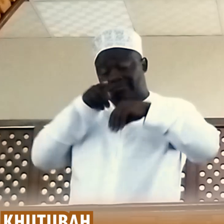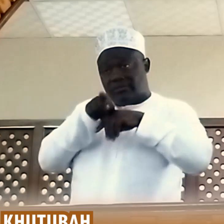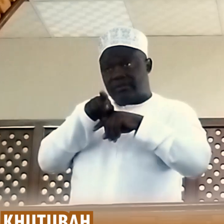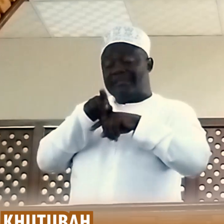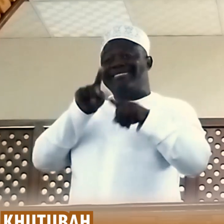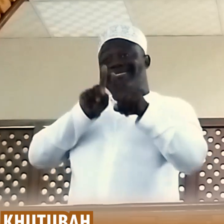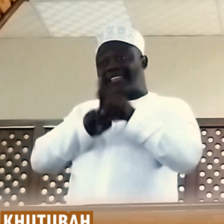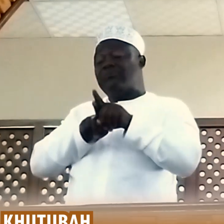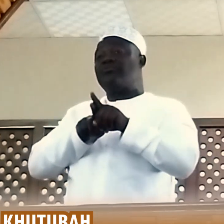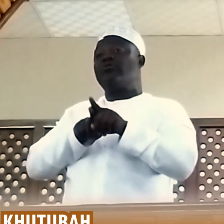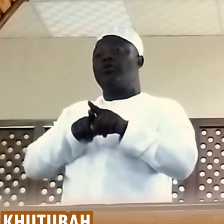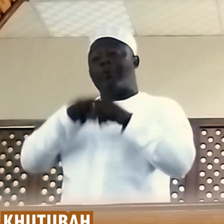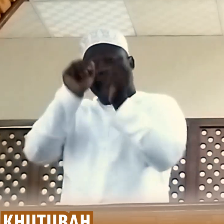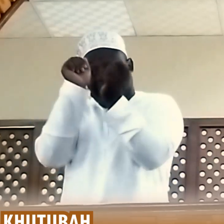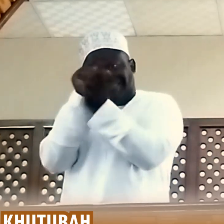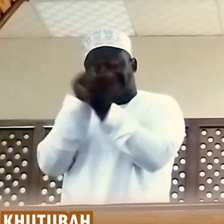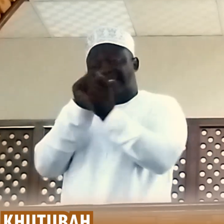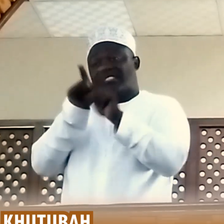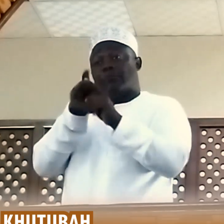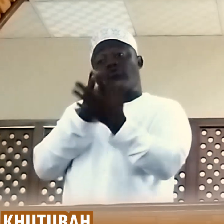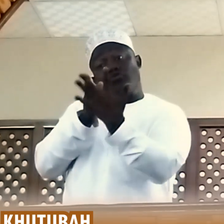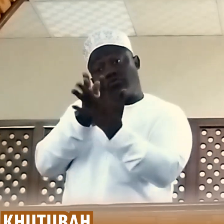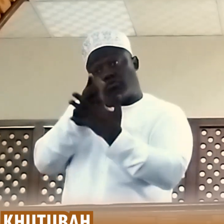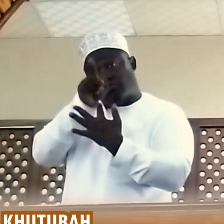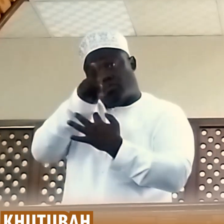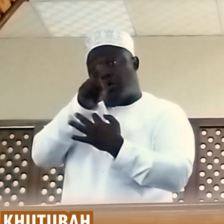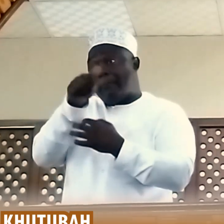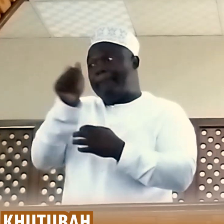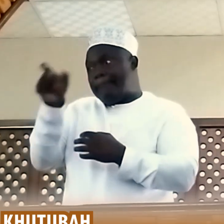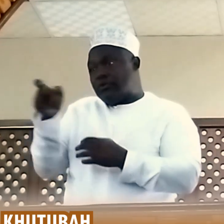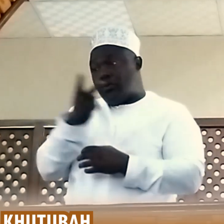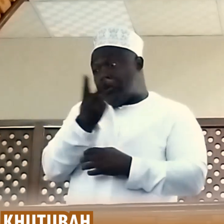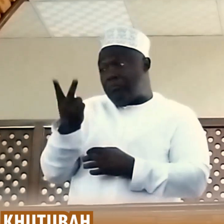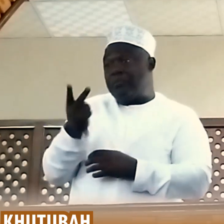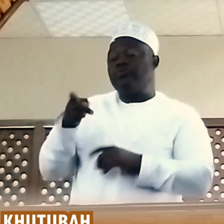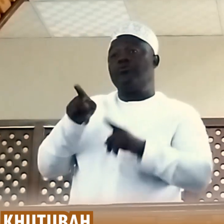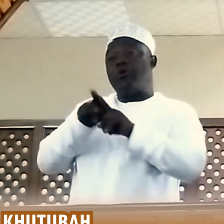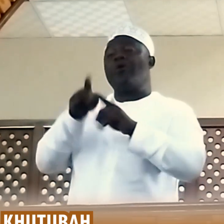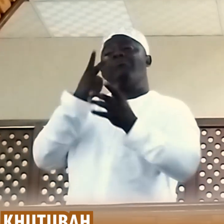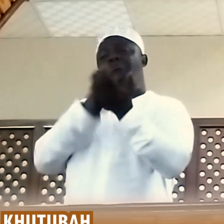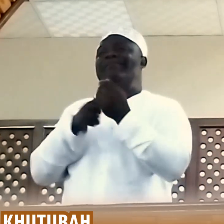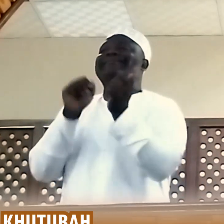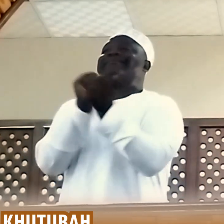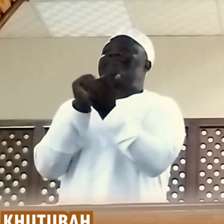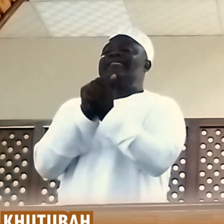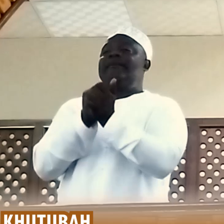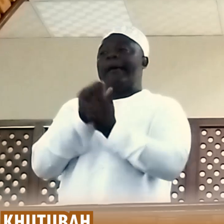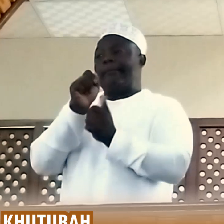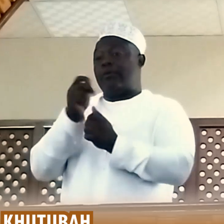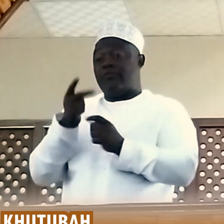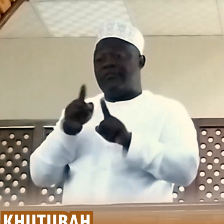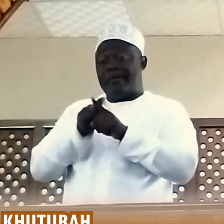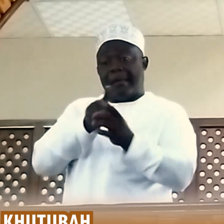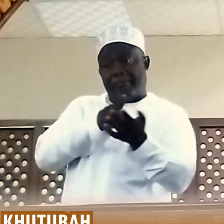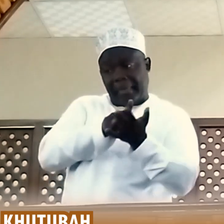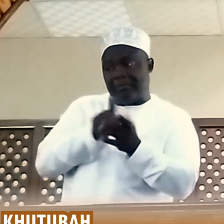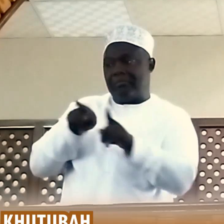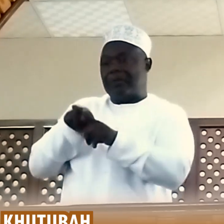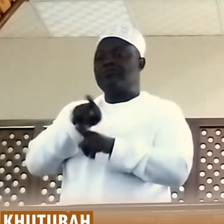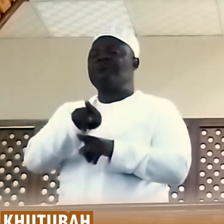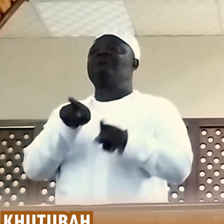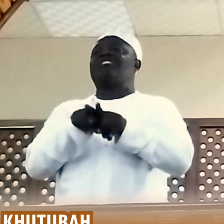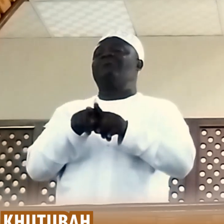ila alhukami litaakulu fariqan min amwali nnas bilithmi wa antum